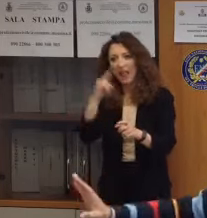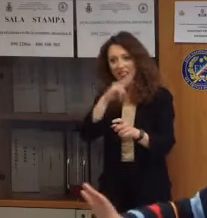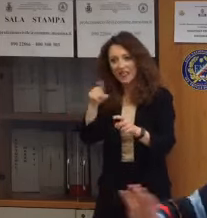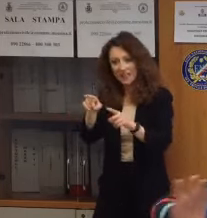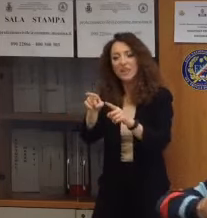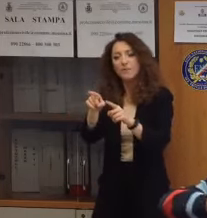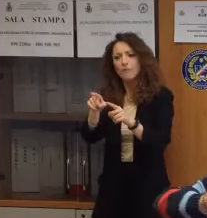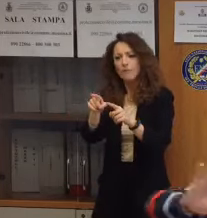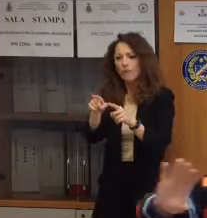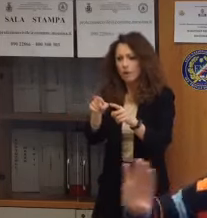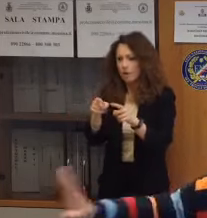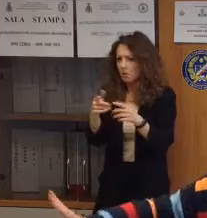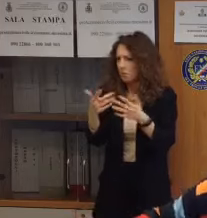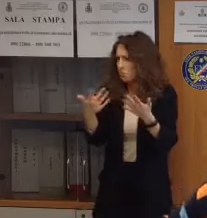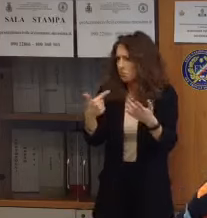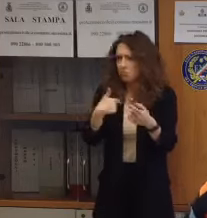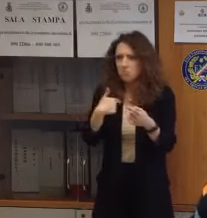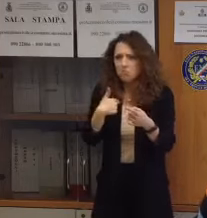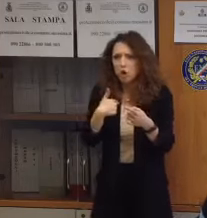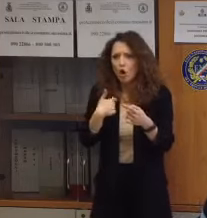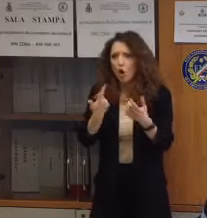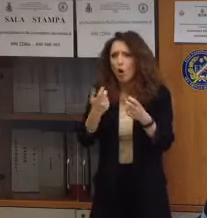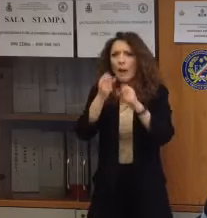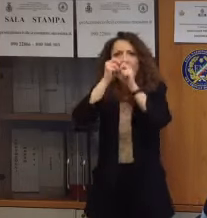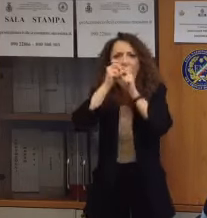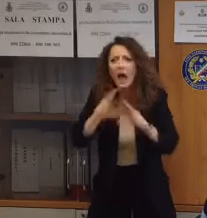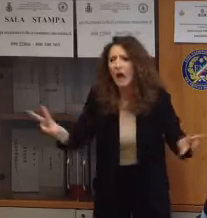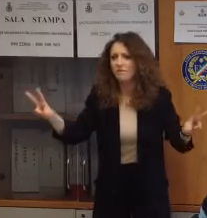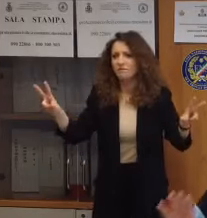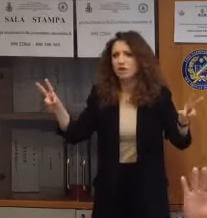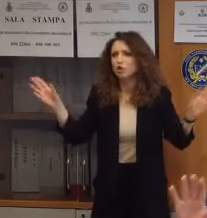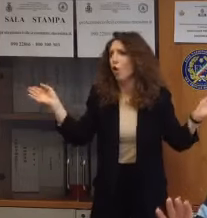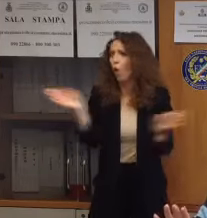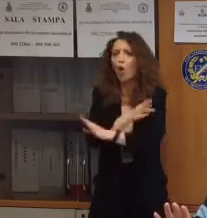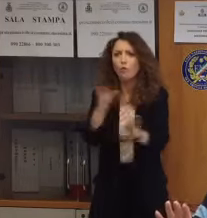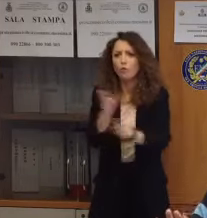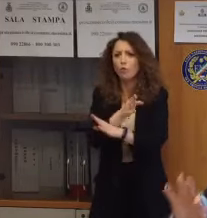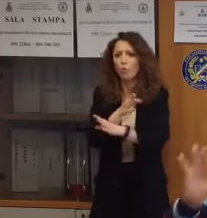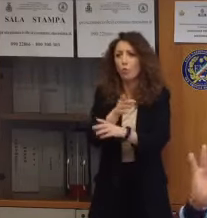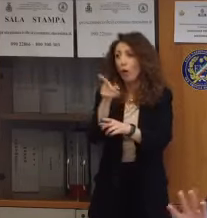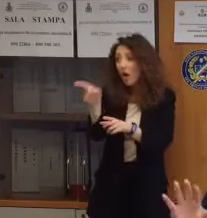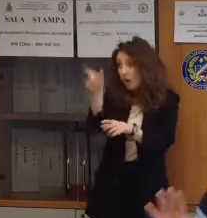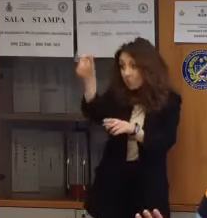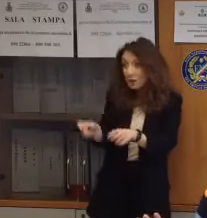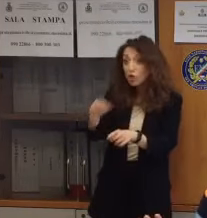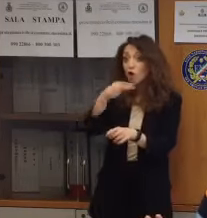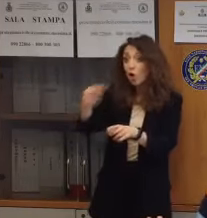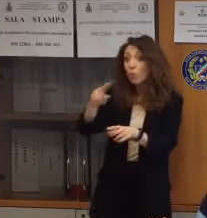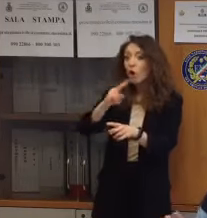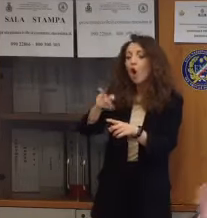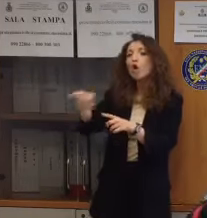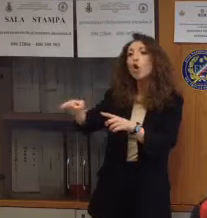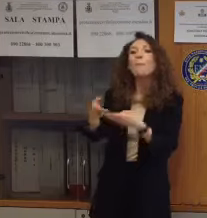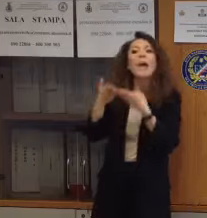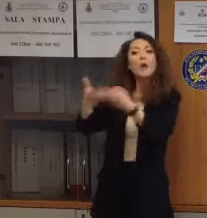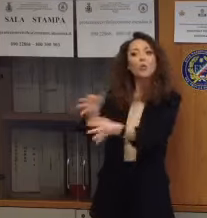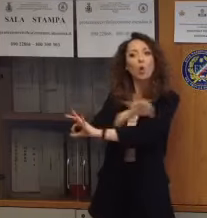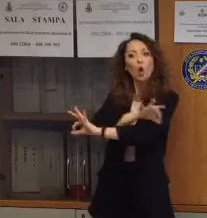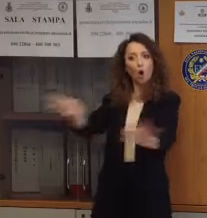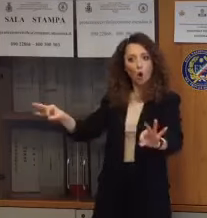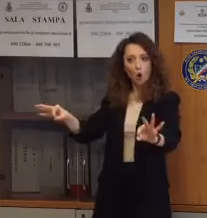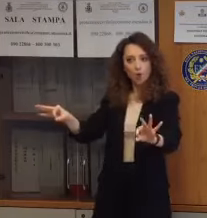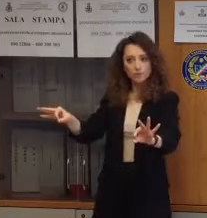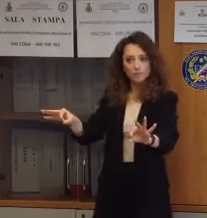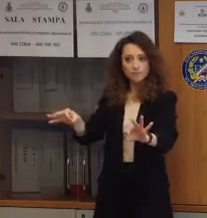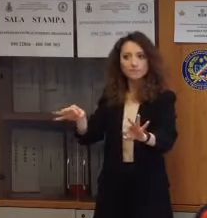esporrò nei banchi alimentari e quant'altro. Quindi che nessuno pensi, perché siamo nella